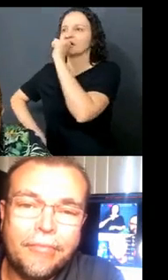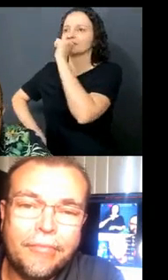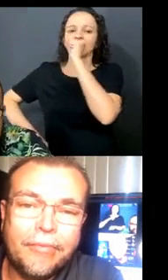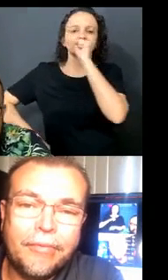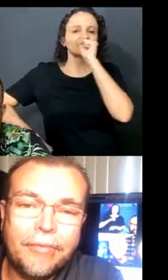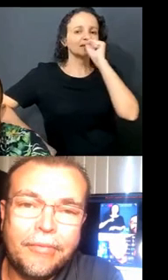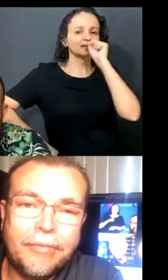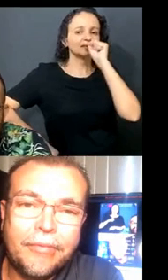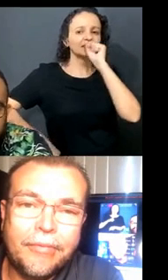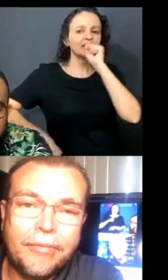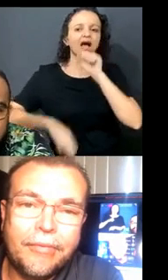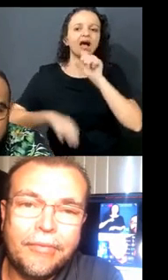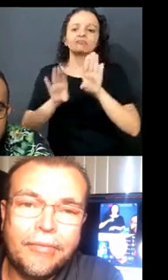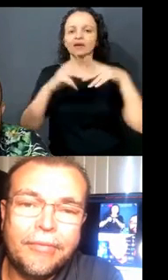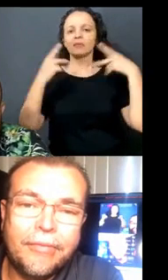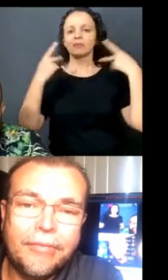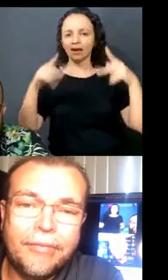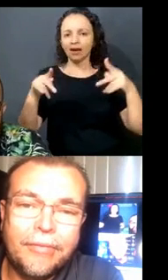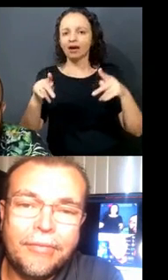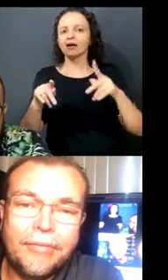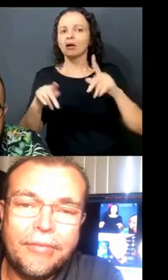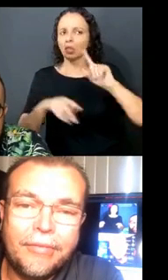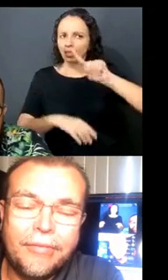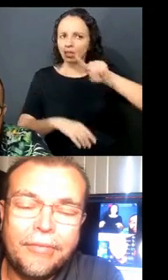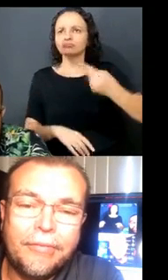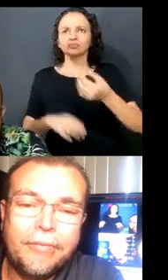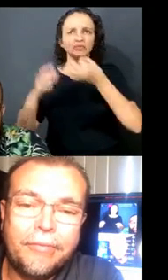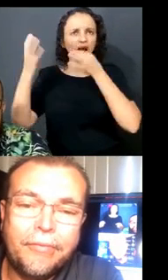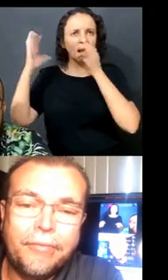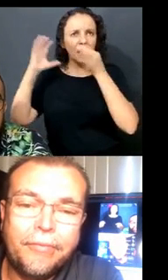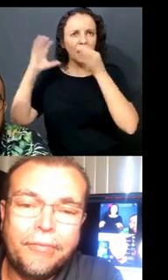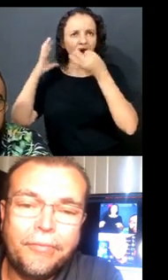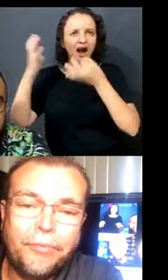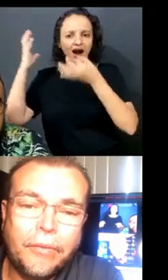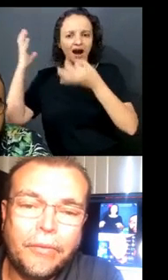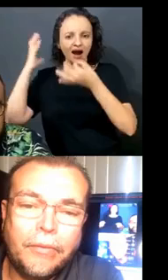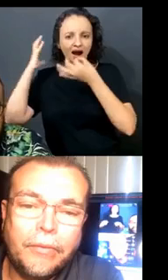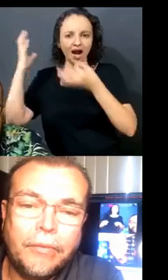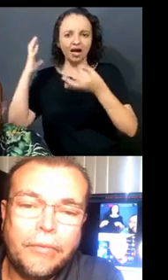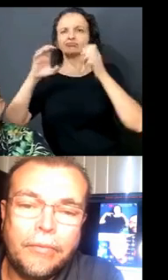do rádio, né? Como que o evangelho cresceu no rádio.